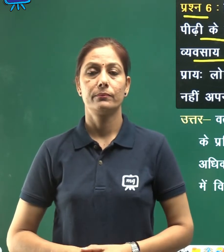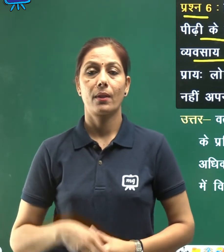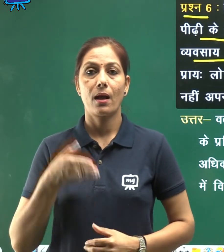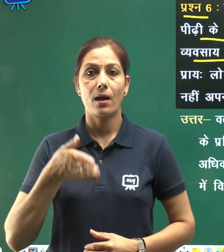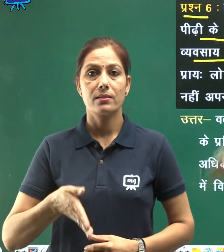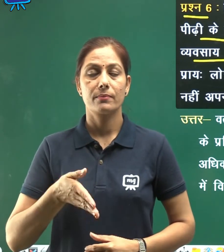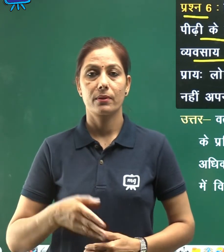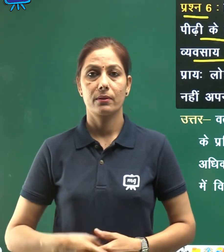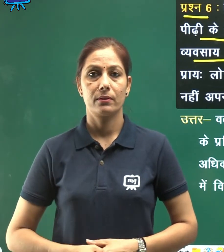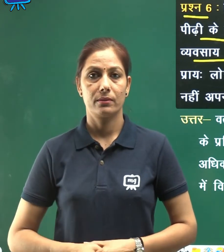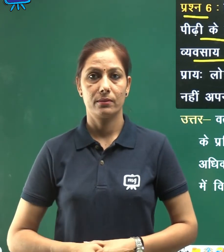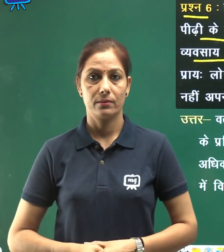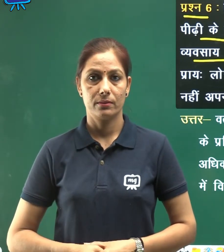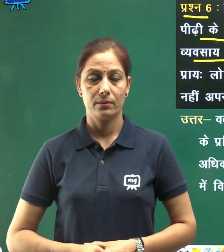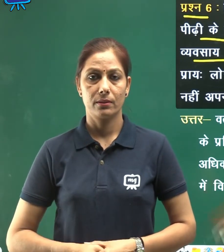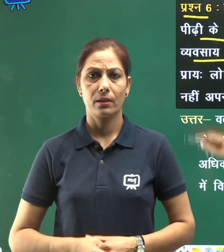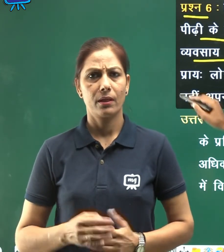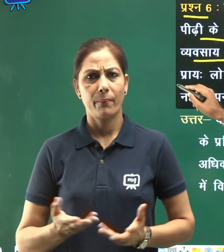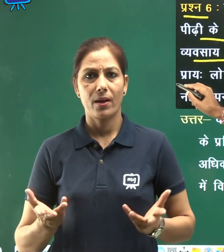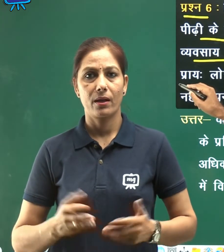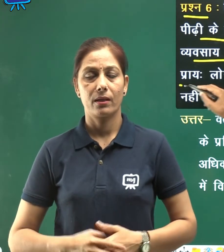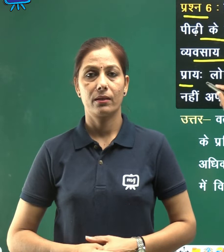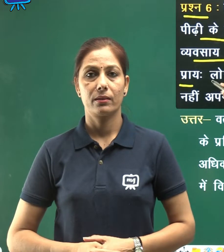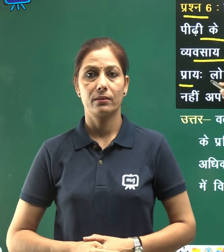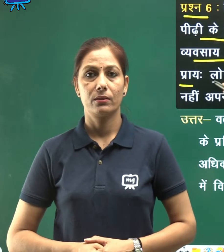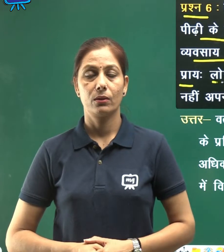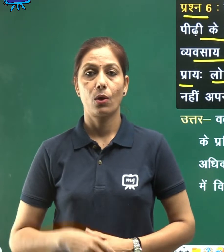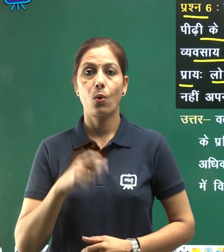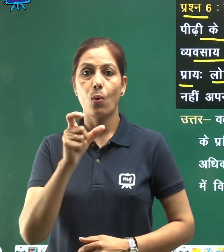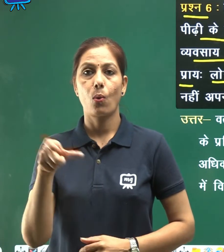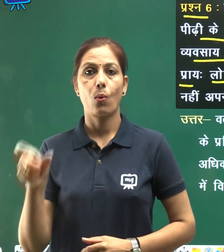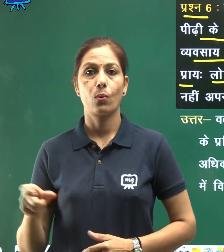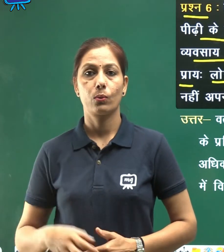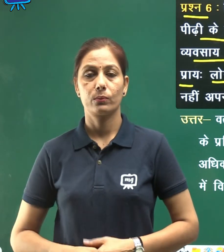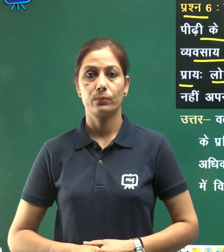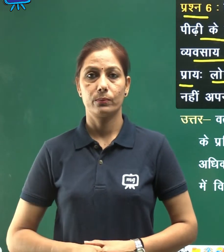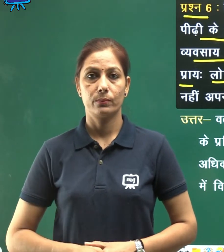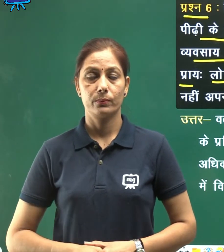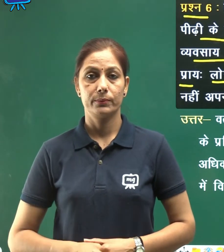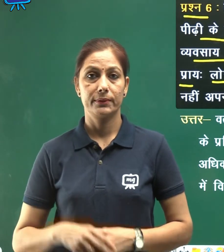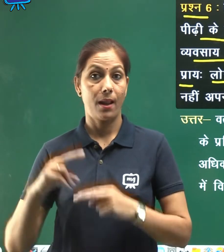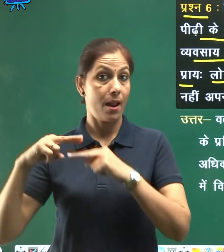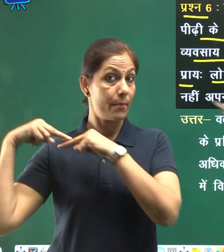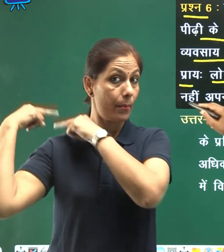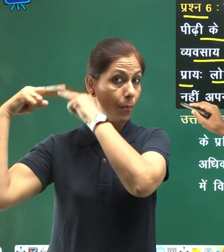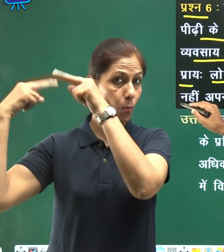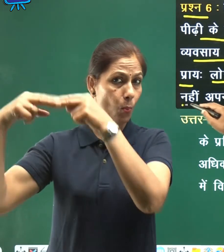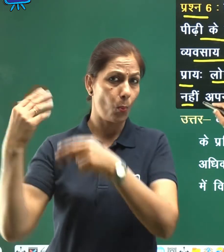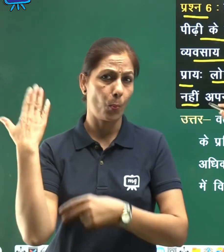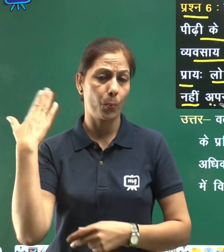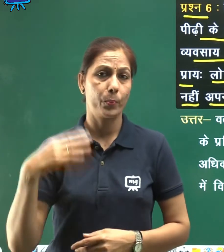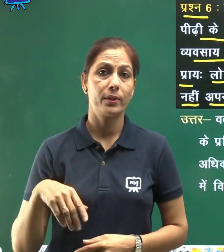वर्तमान में प्रायः लोग खानदानी व्यवसाय नहीं